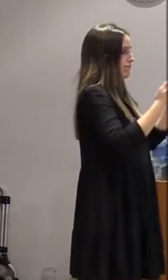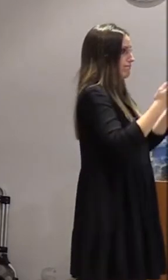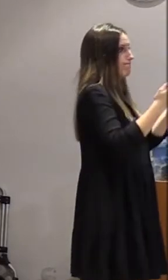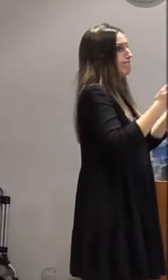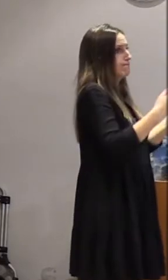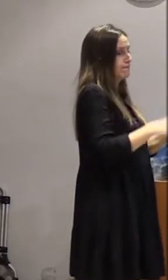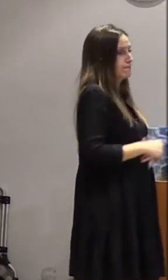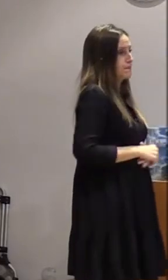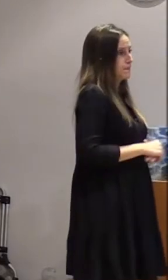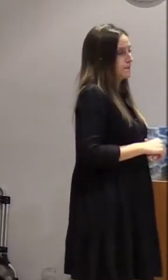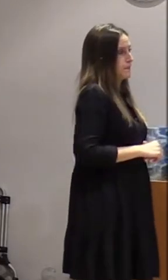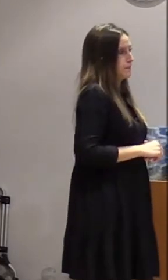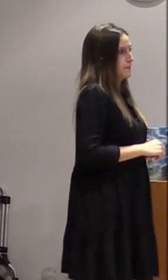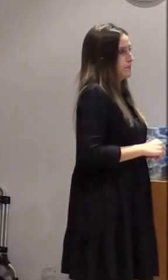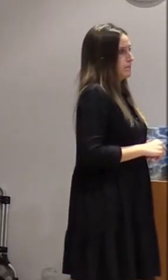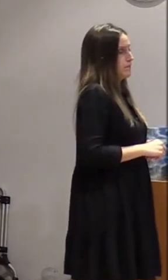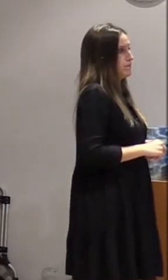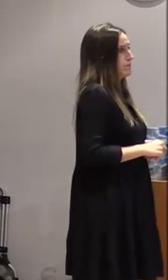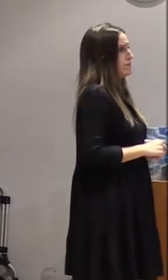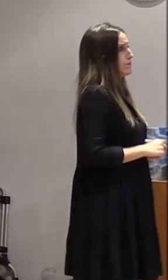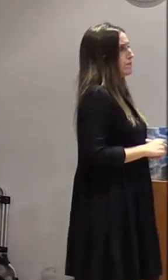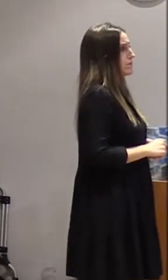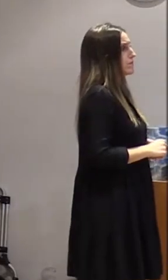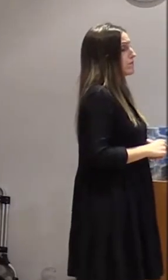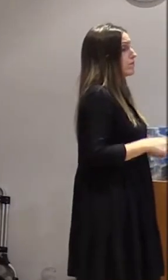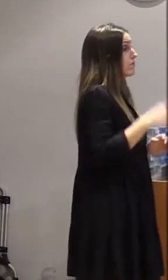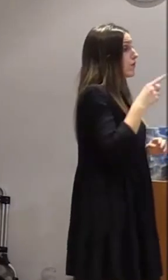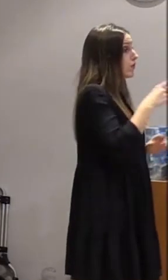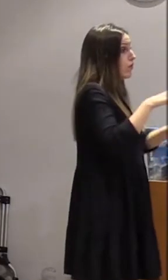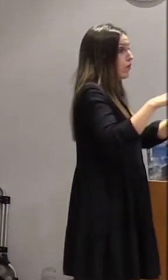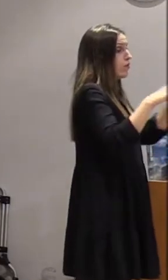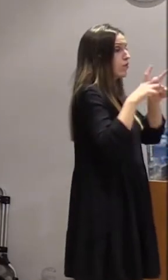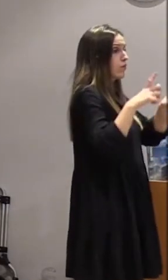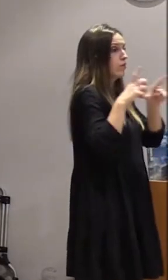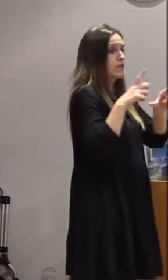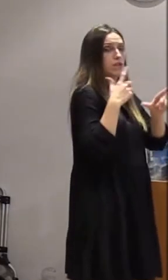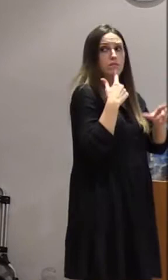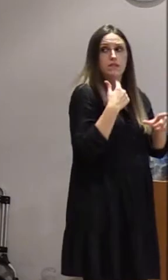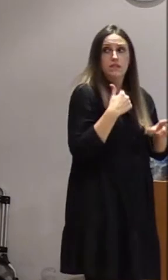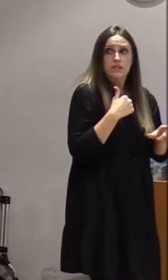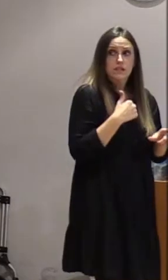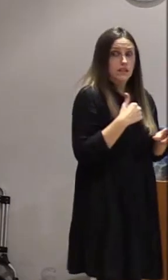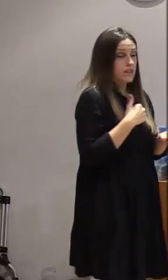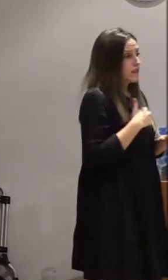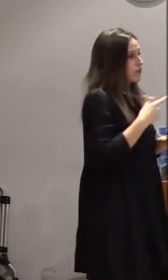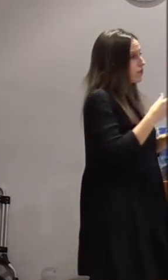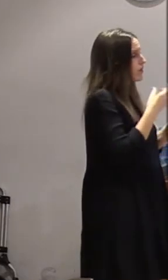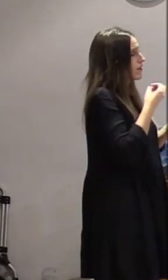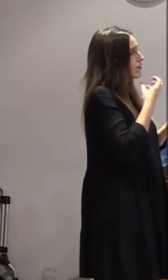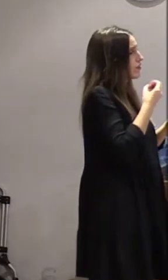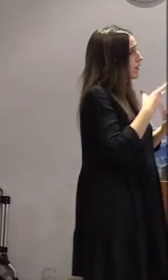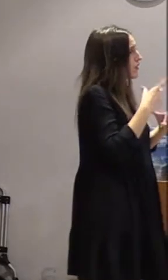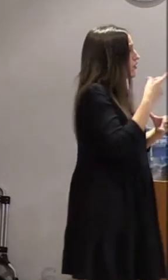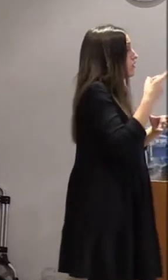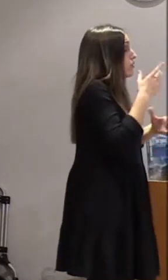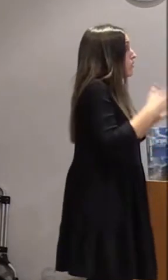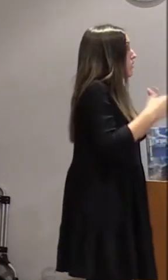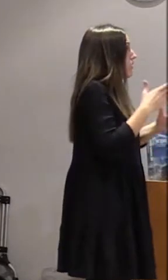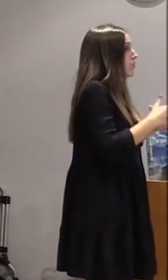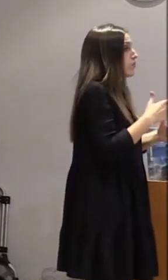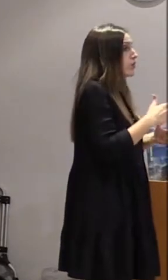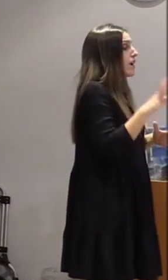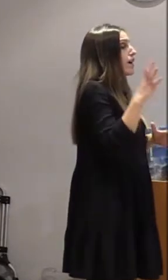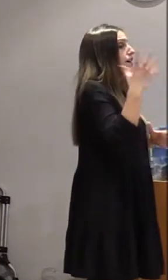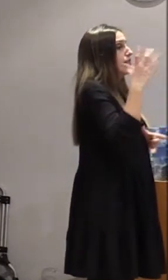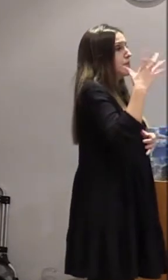del puente de piedra de Zaragoza. Un cuadro nos está dando información de un episodio, en este caso